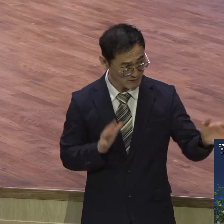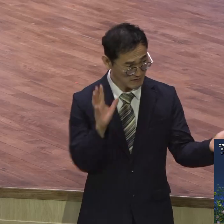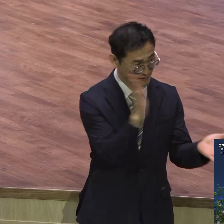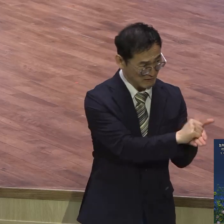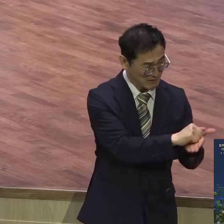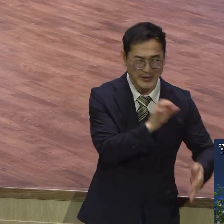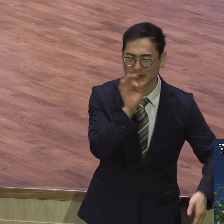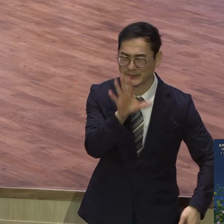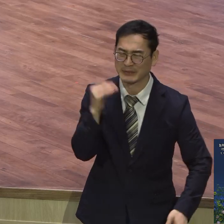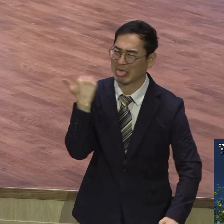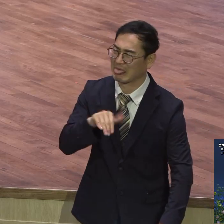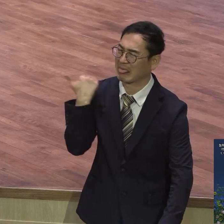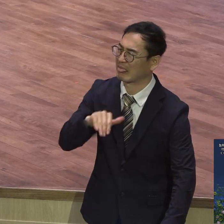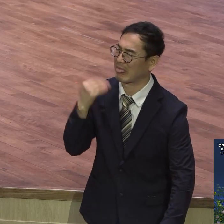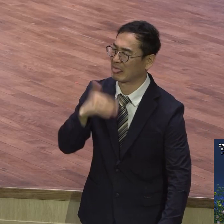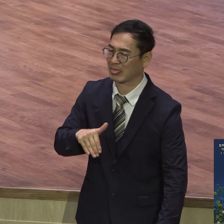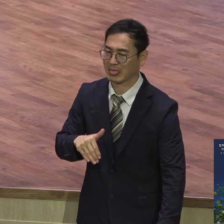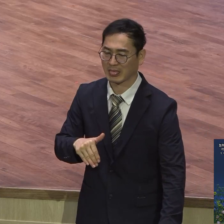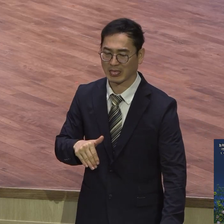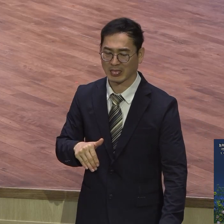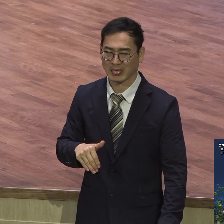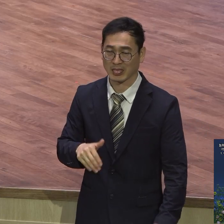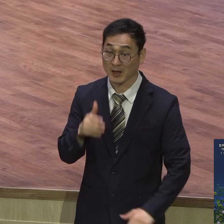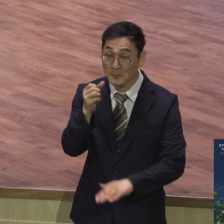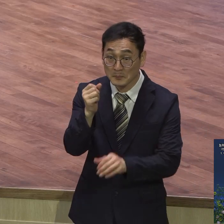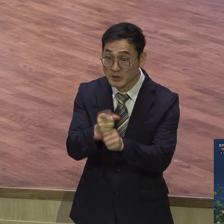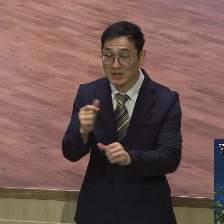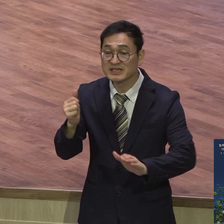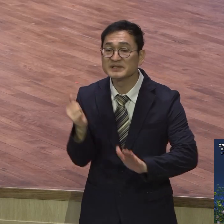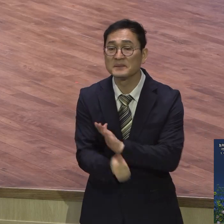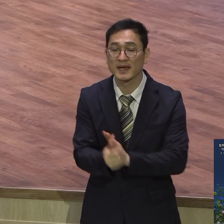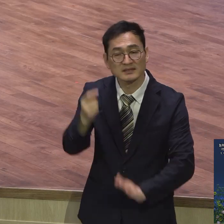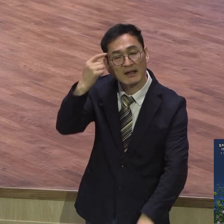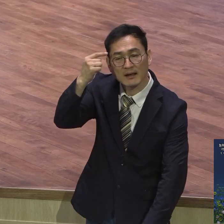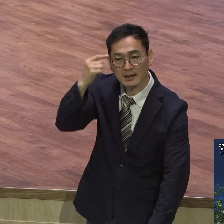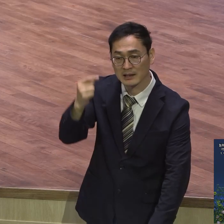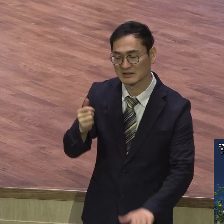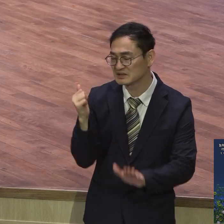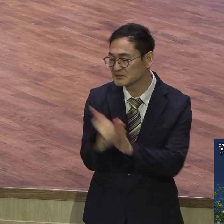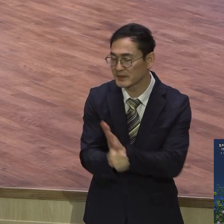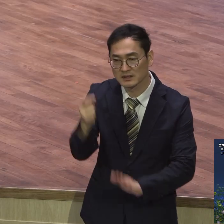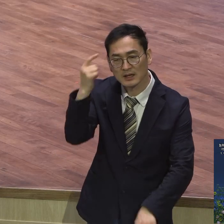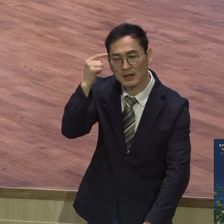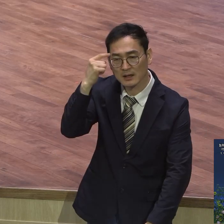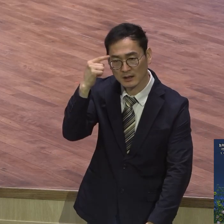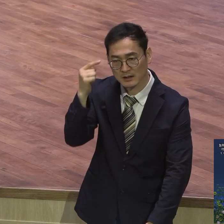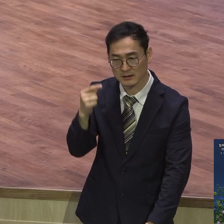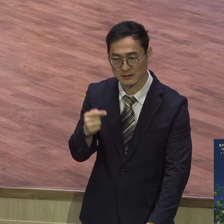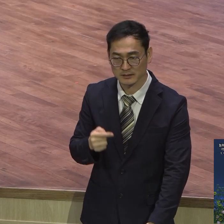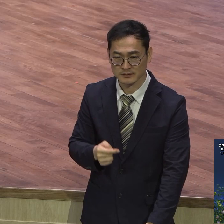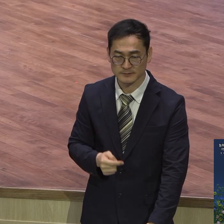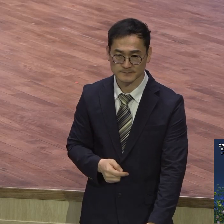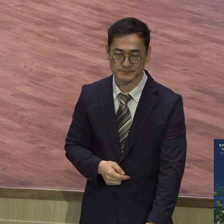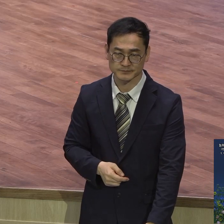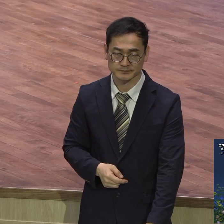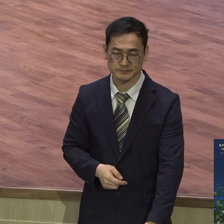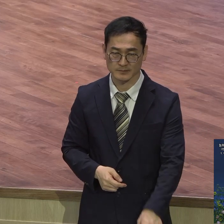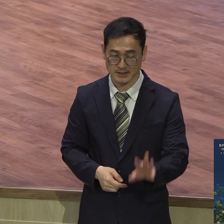땅을 정탐하고 돌아와서 무슨 의식? 실패자 의식입니다. 실패자 의식으로 사로잡혀가지고 있었어요.